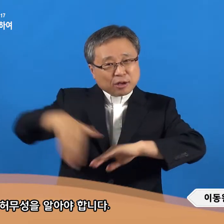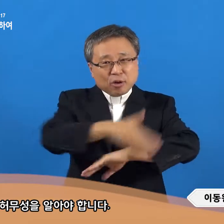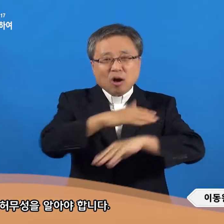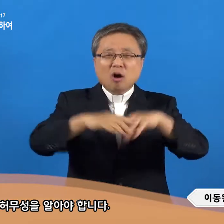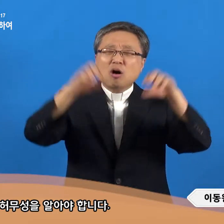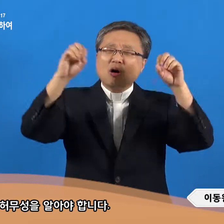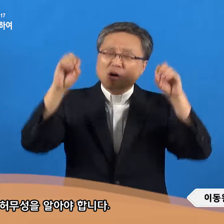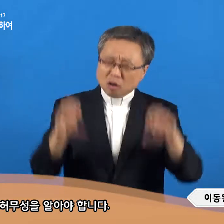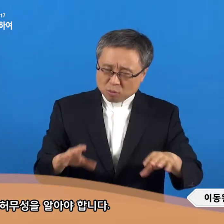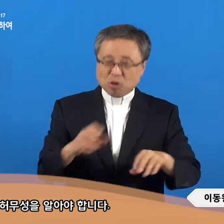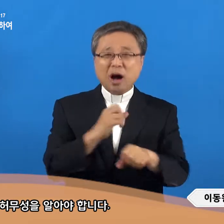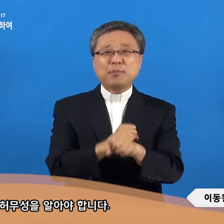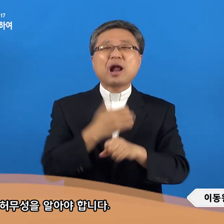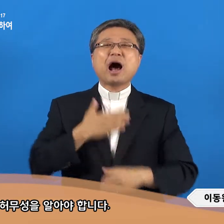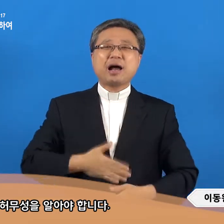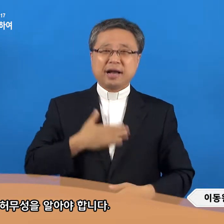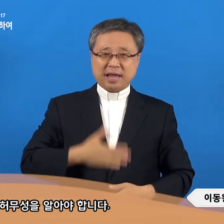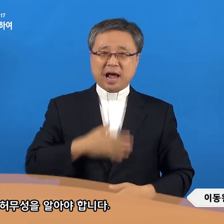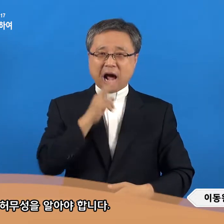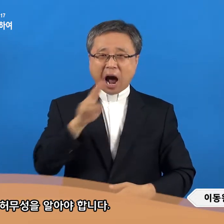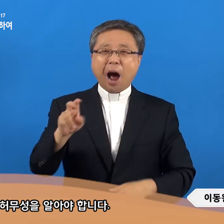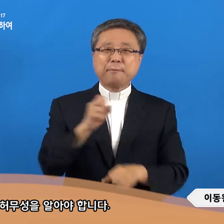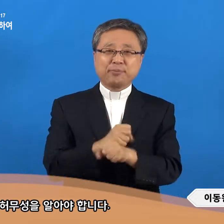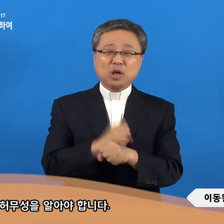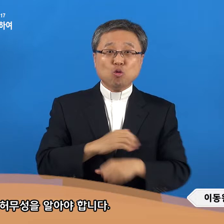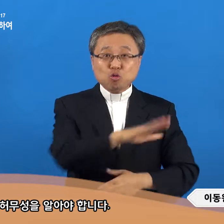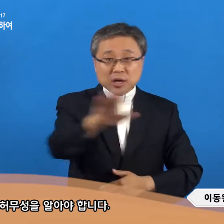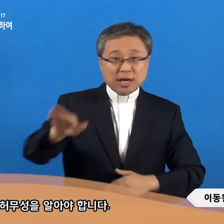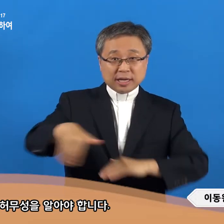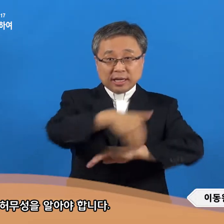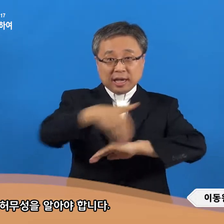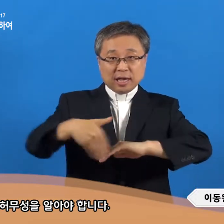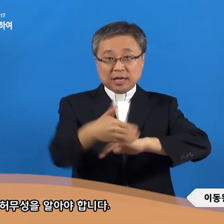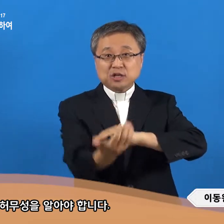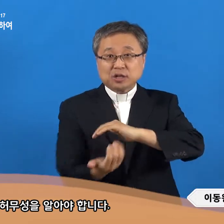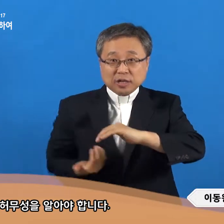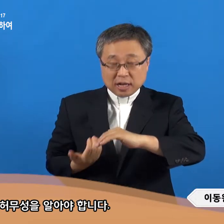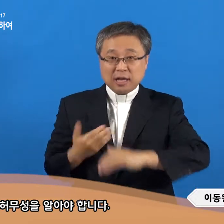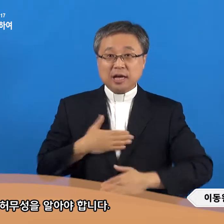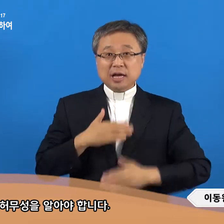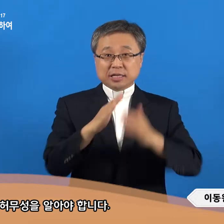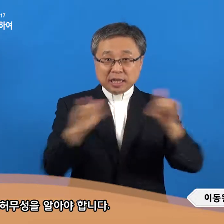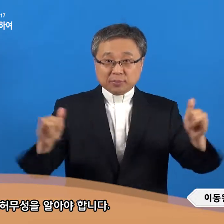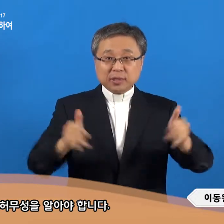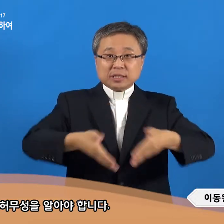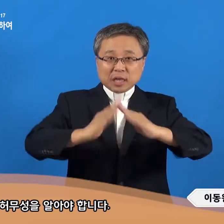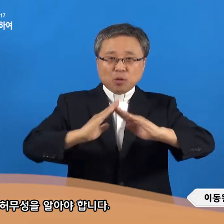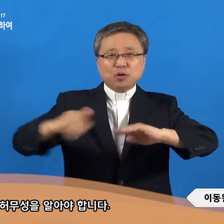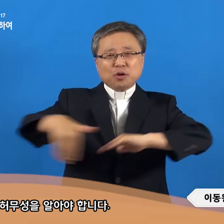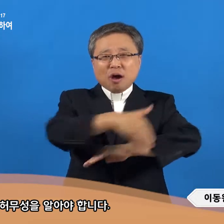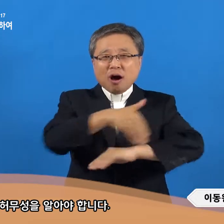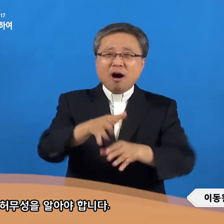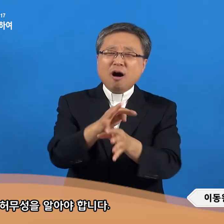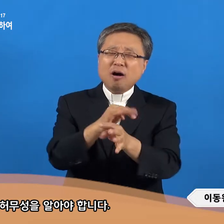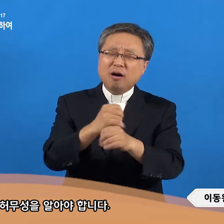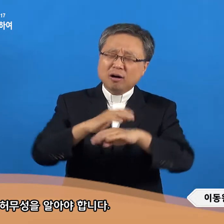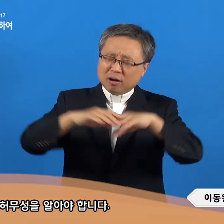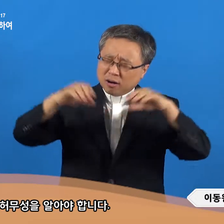아셔야 합니다. 우리의 계획에 앞서서 그 계획을 세우기에 앞서서 사람들이 세우는 계획이 얼마나 허무한